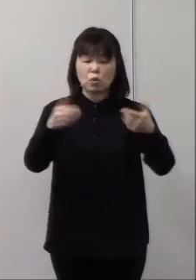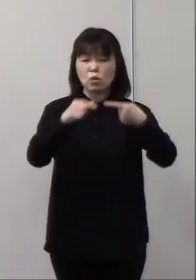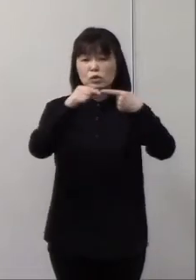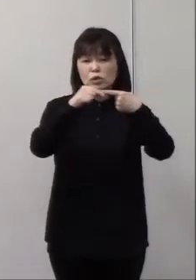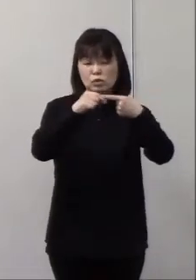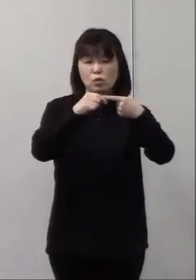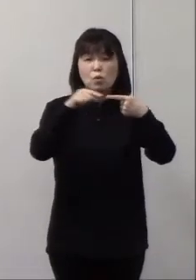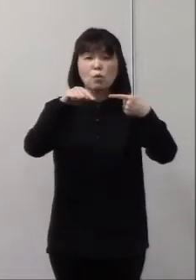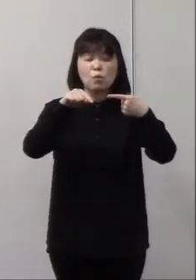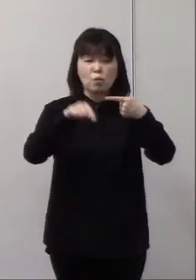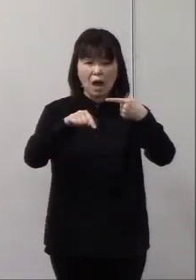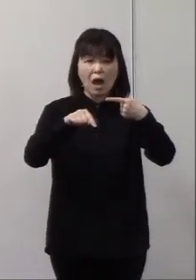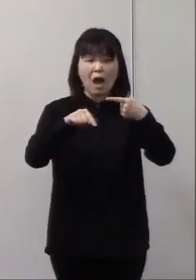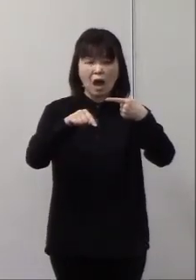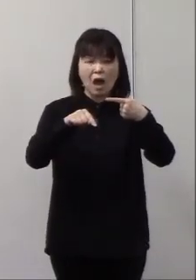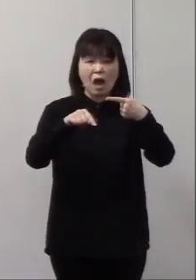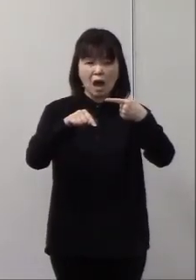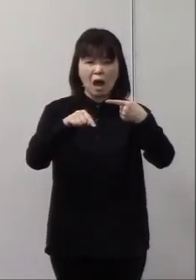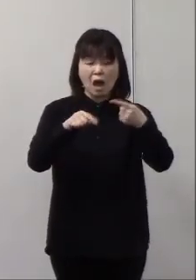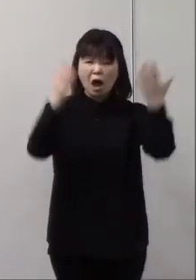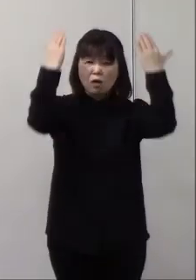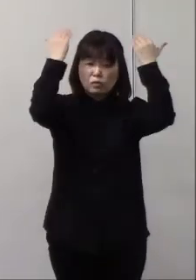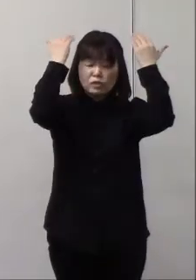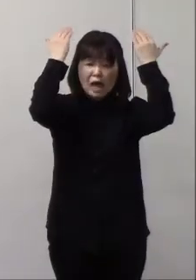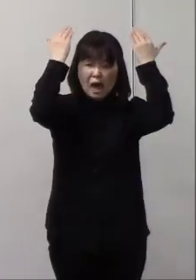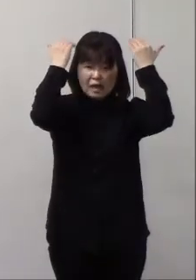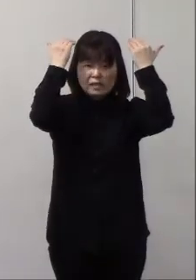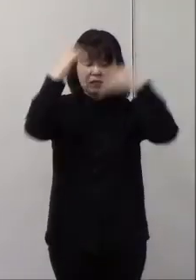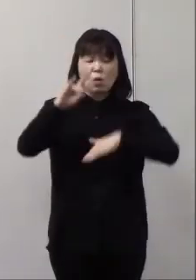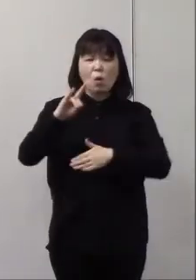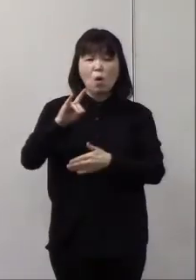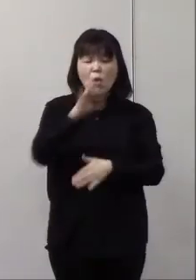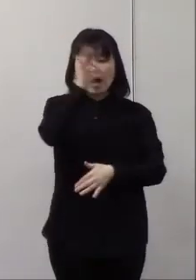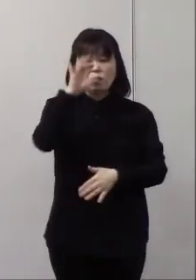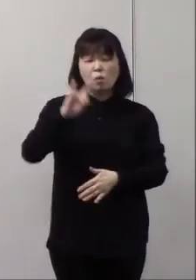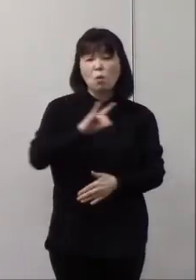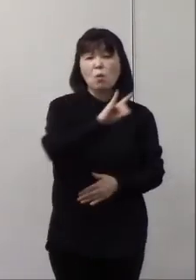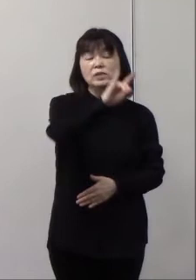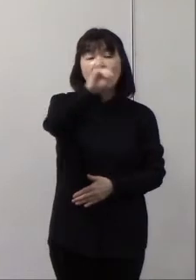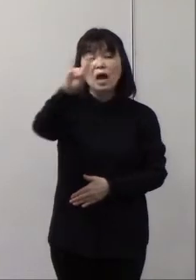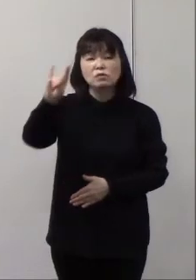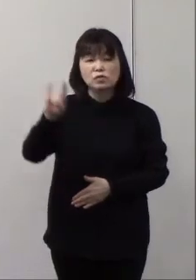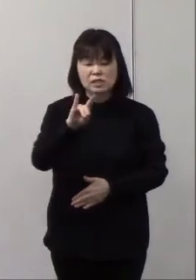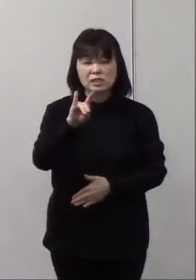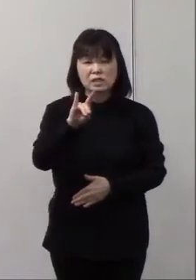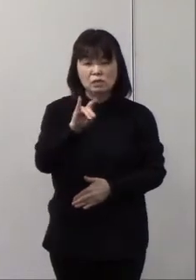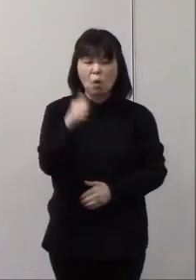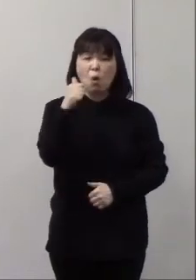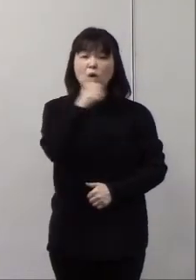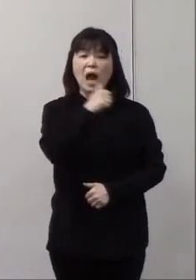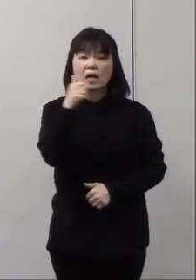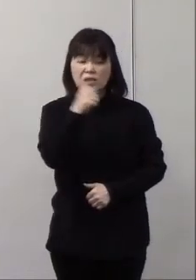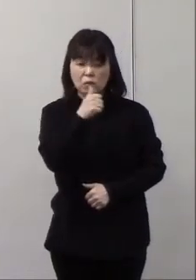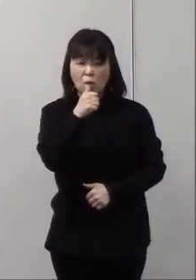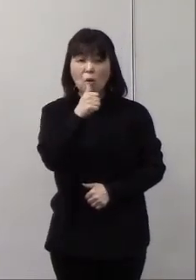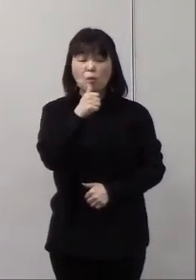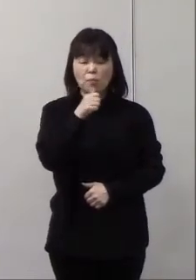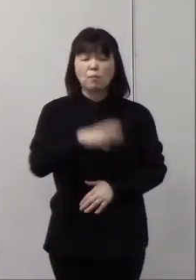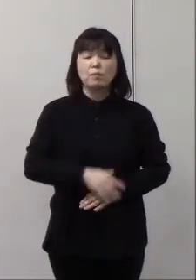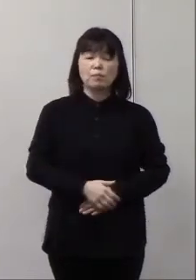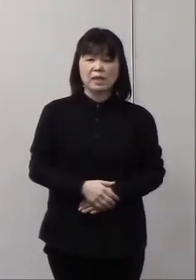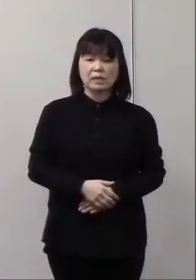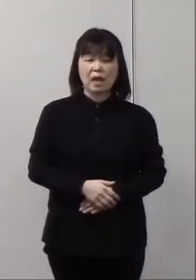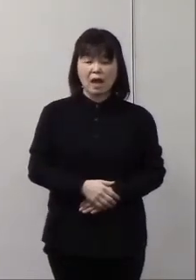就航しておりますうさぎ号観光タクシーですね、そのガイドあるいは観光案内